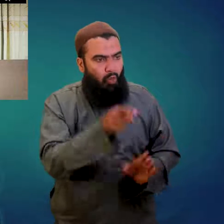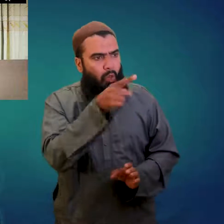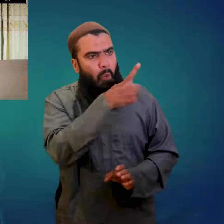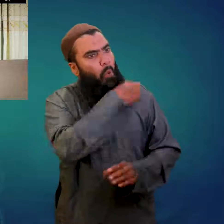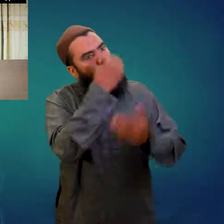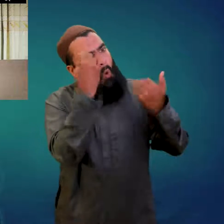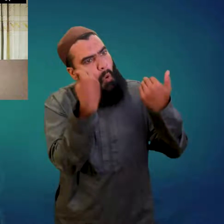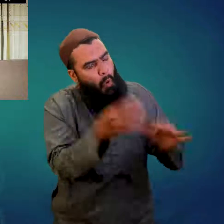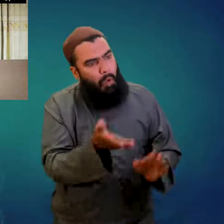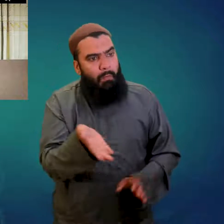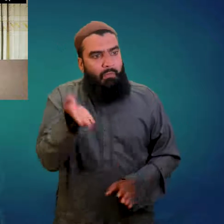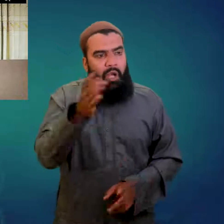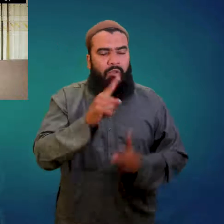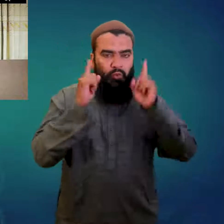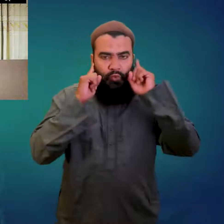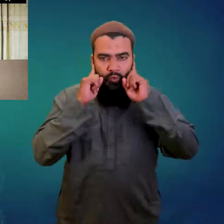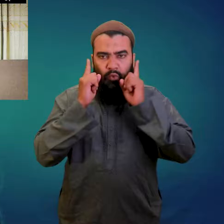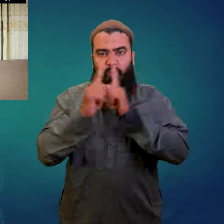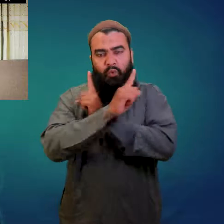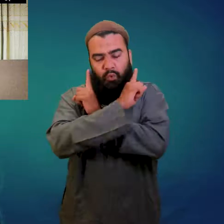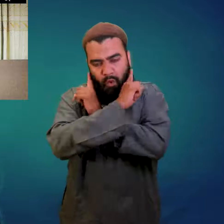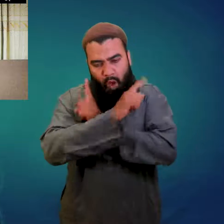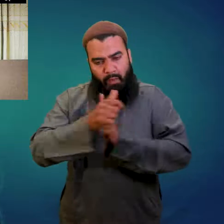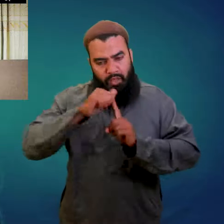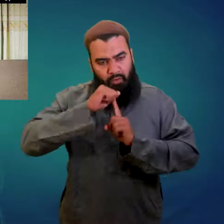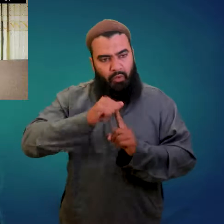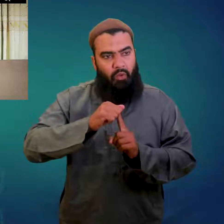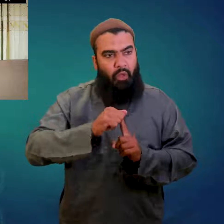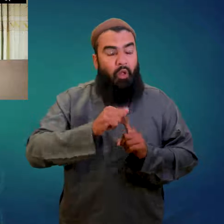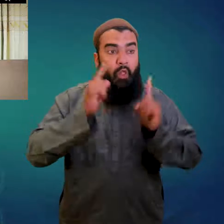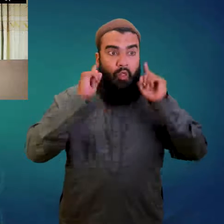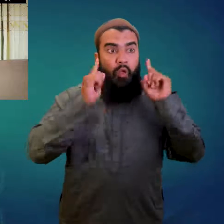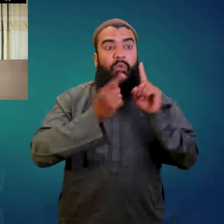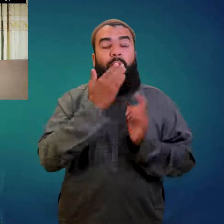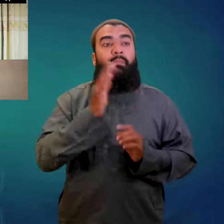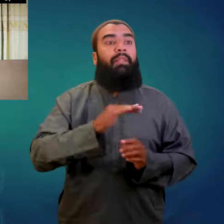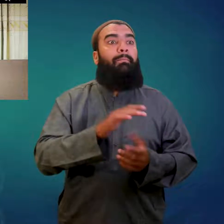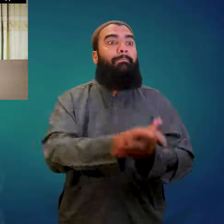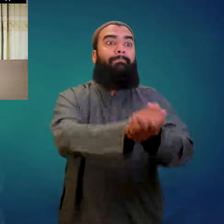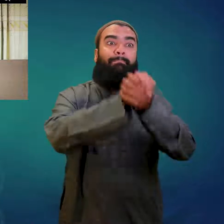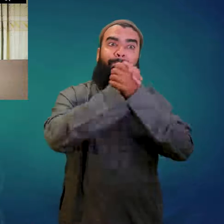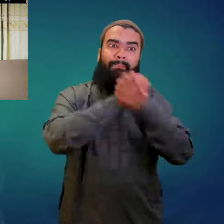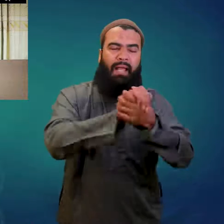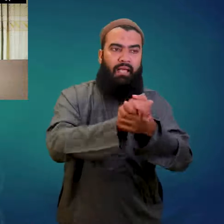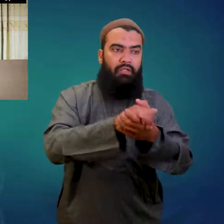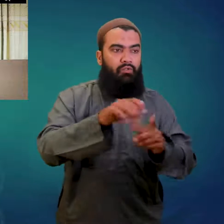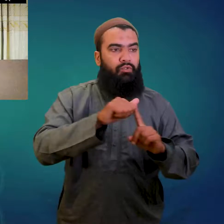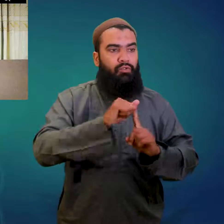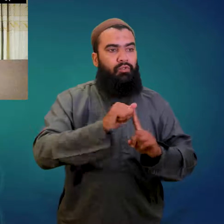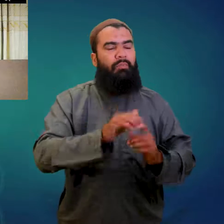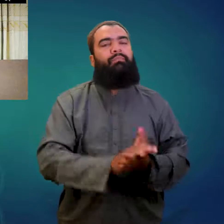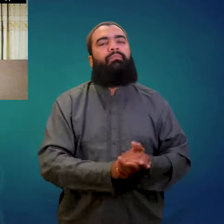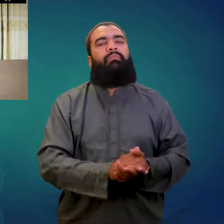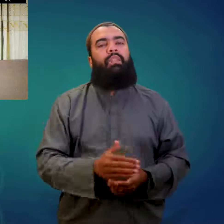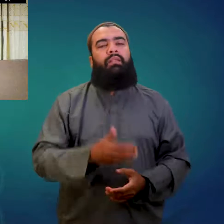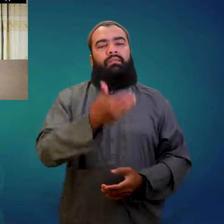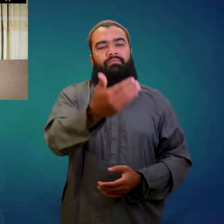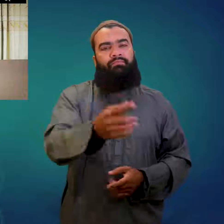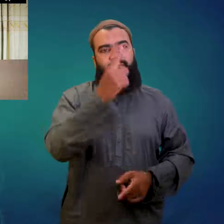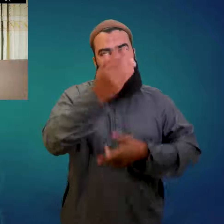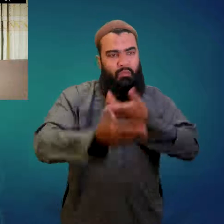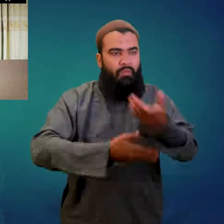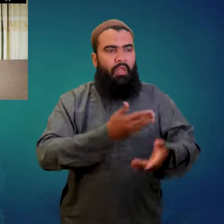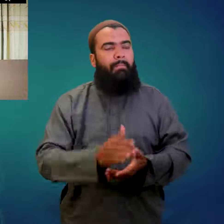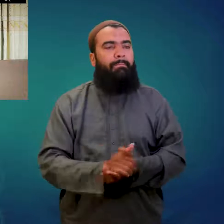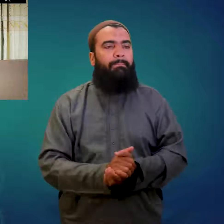تو وہ توبہ کر لیا کریں، اور توبہ بھی پکی توبہ کر لیا کریں۔ اور فرمایا گیا کہ اہل ایمان کے لیے اللہ رب